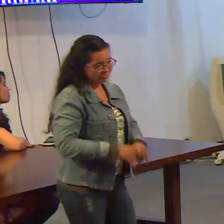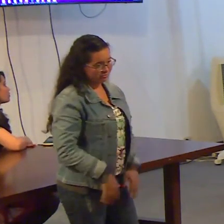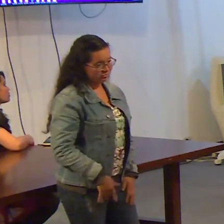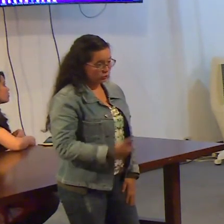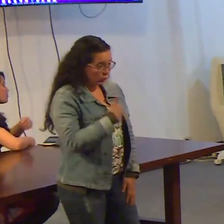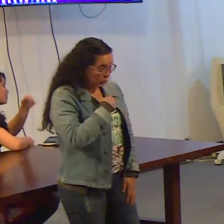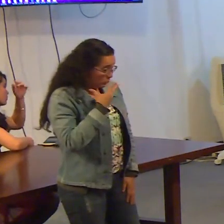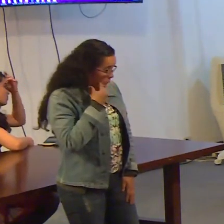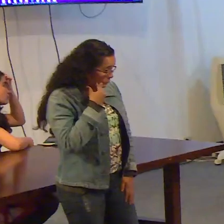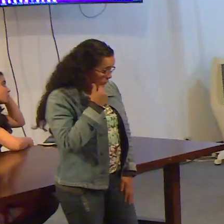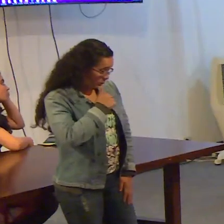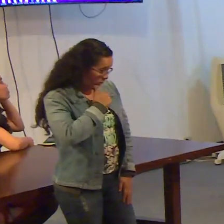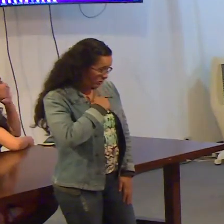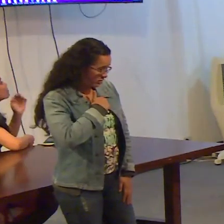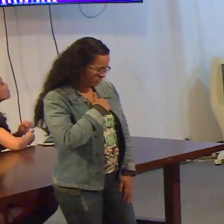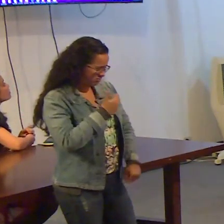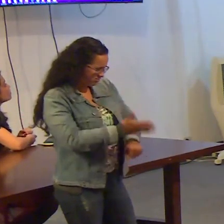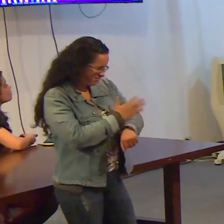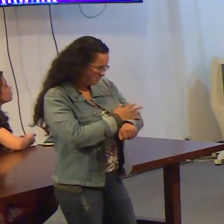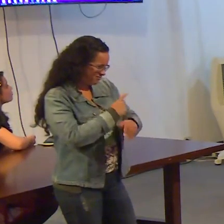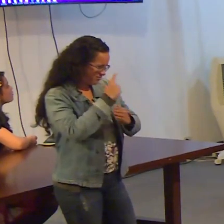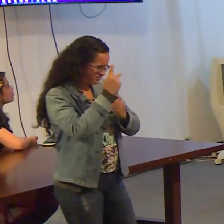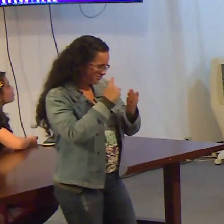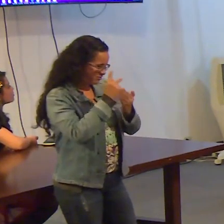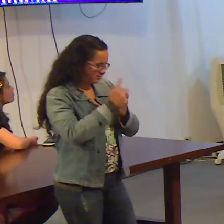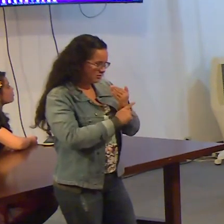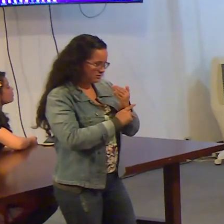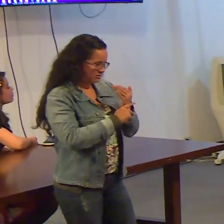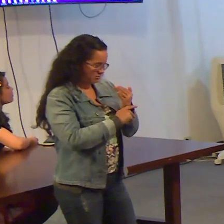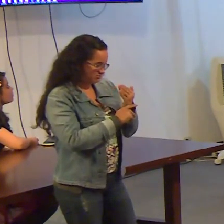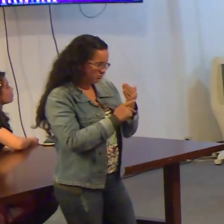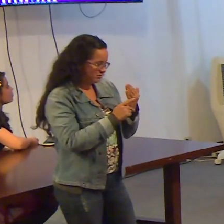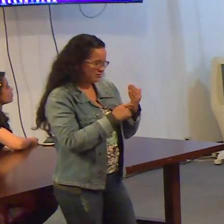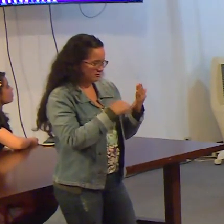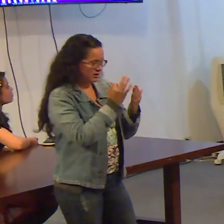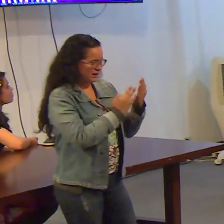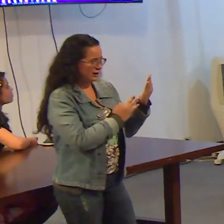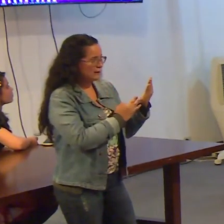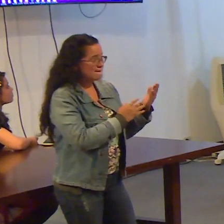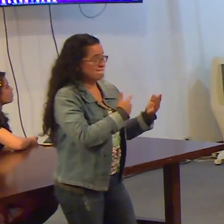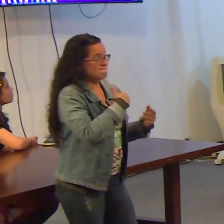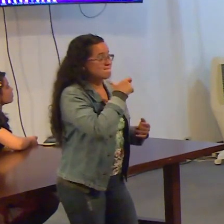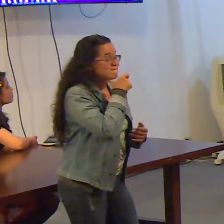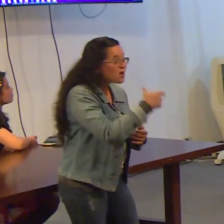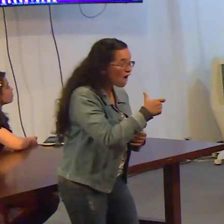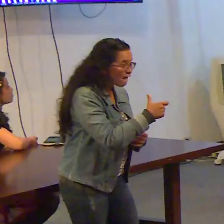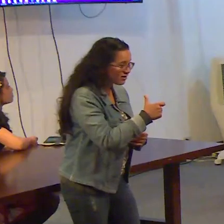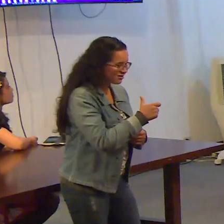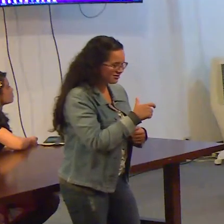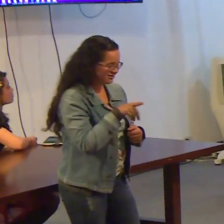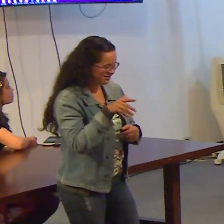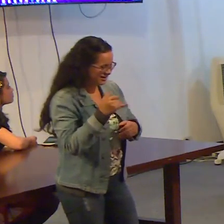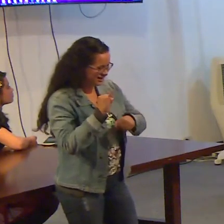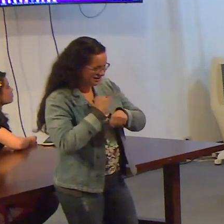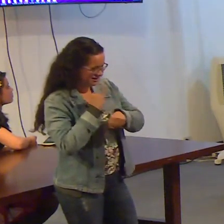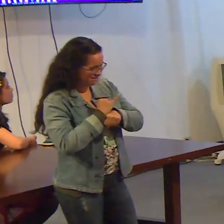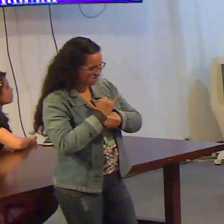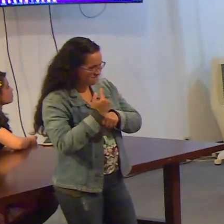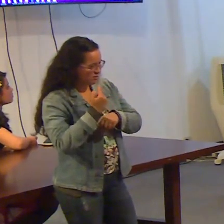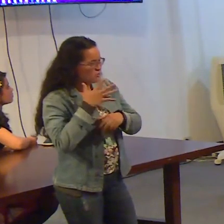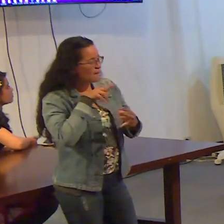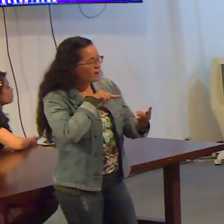hice mi proyecto de grado en una institución más clínica que la que ellos estuvieron, hicimos muchas cosas